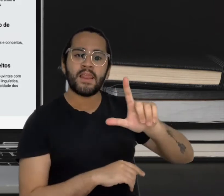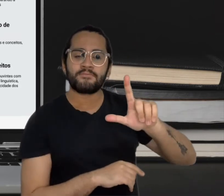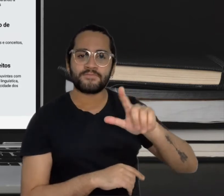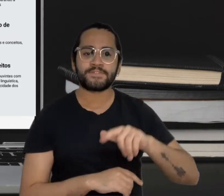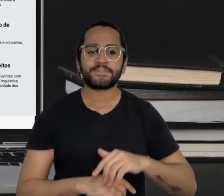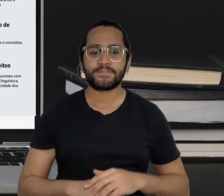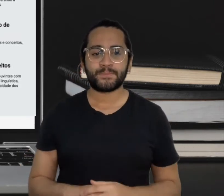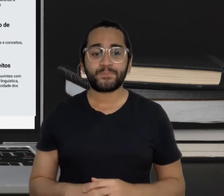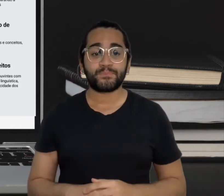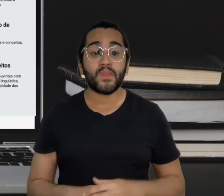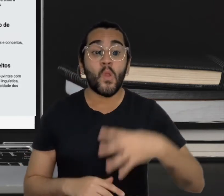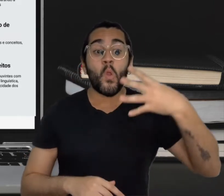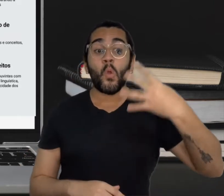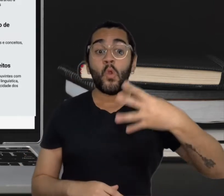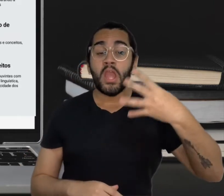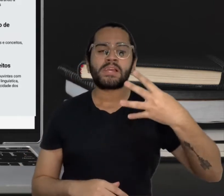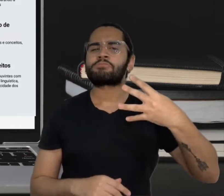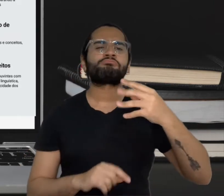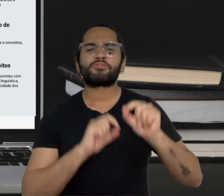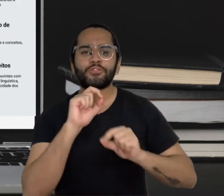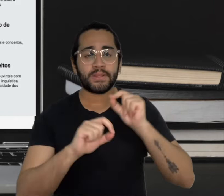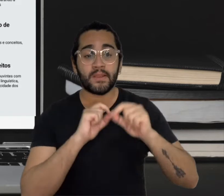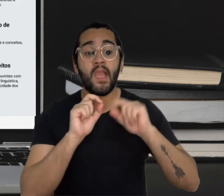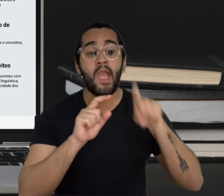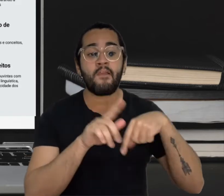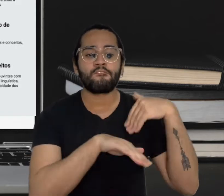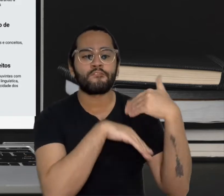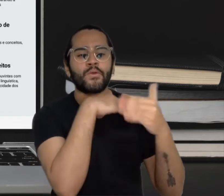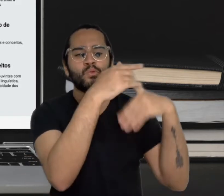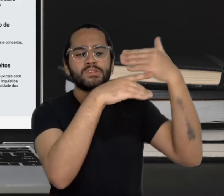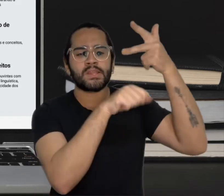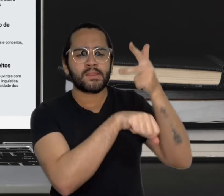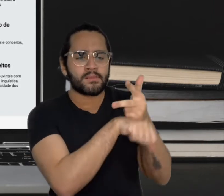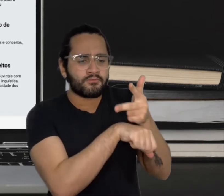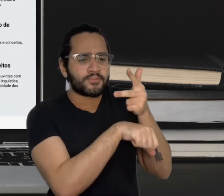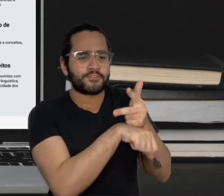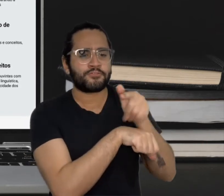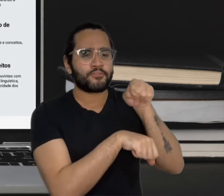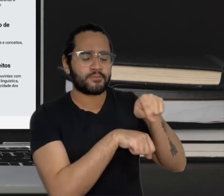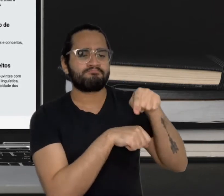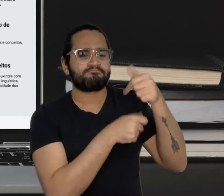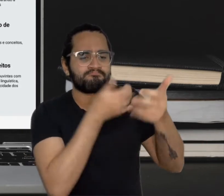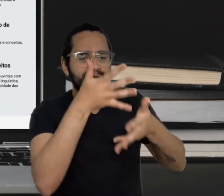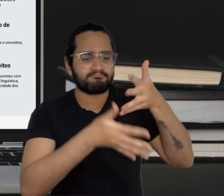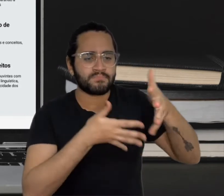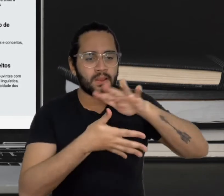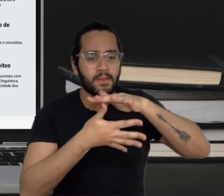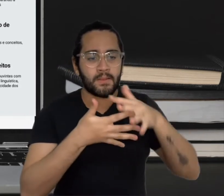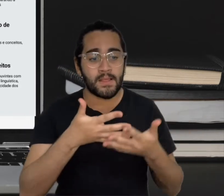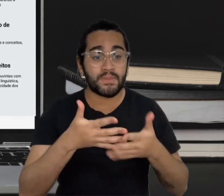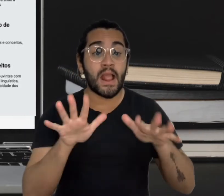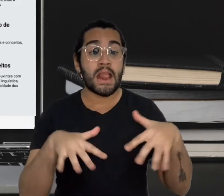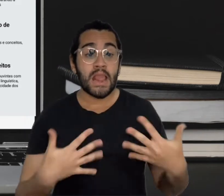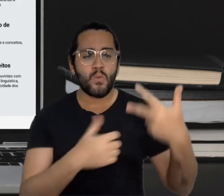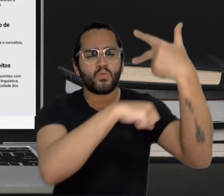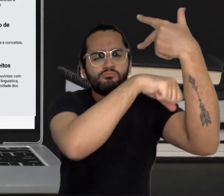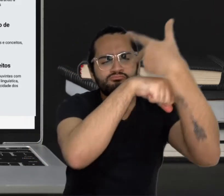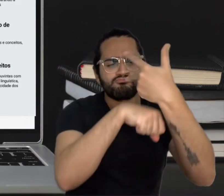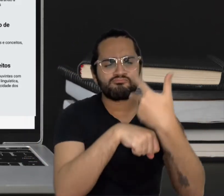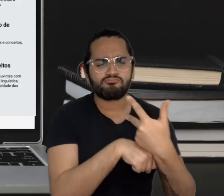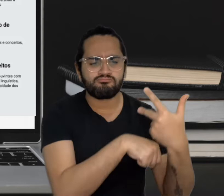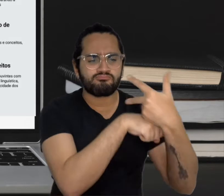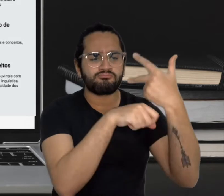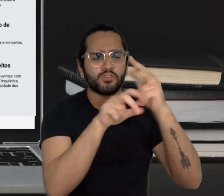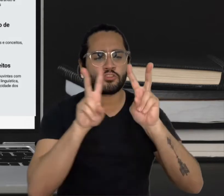também a construção desses classificadores. A quarta etapa diz respeito ao desenvolvimento dos vídeos em Libras,